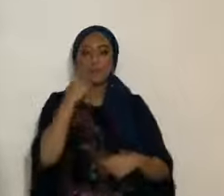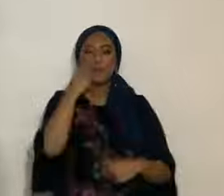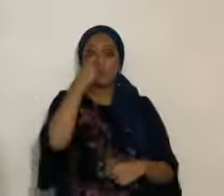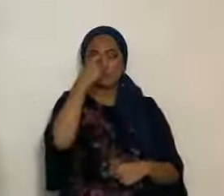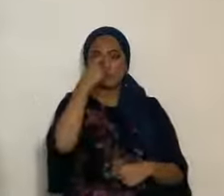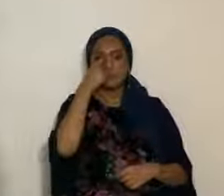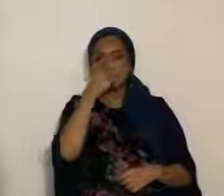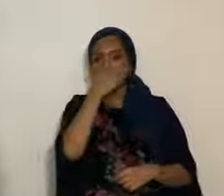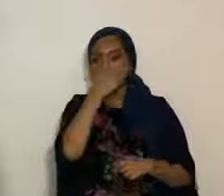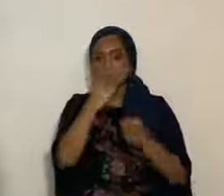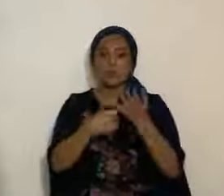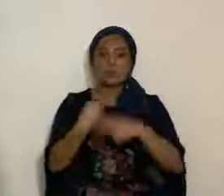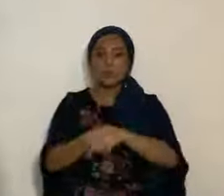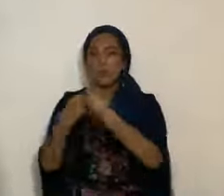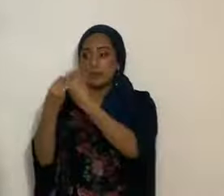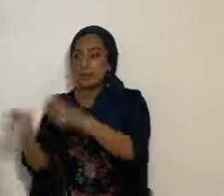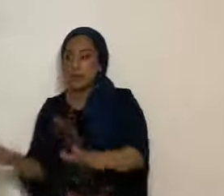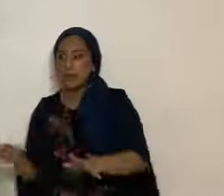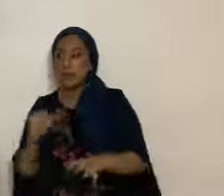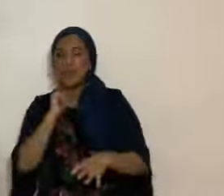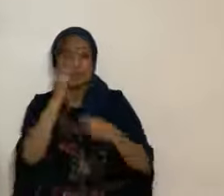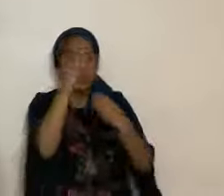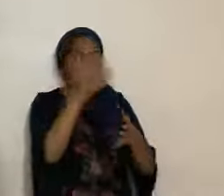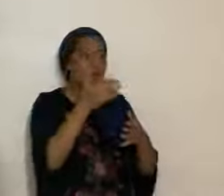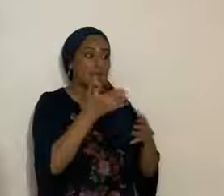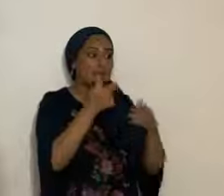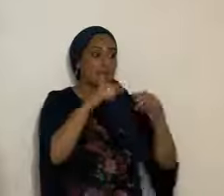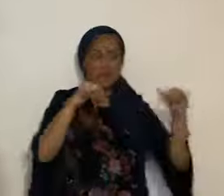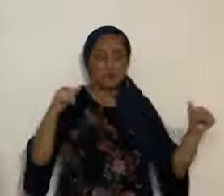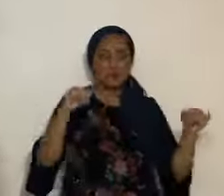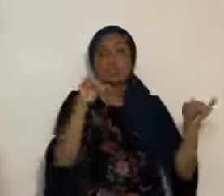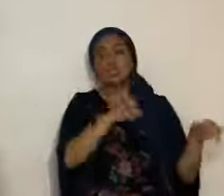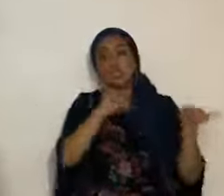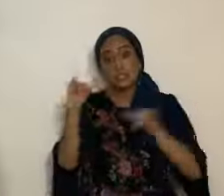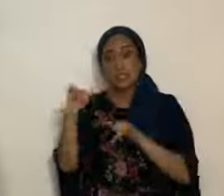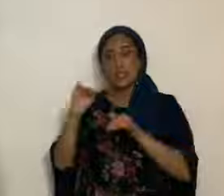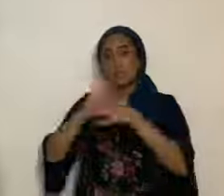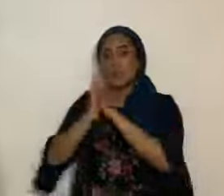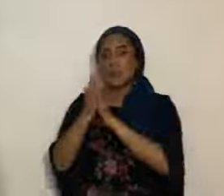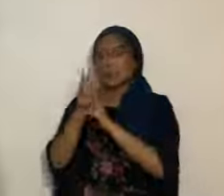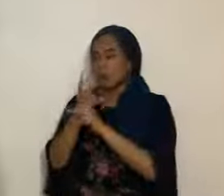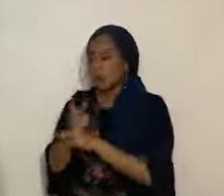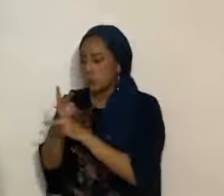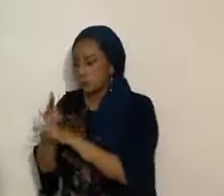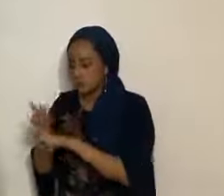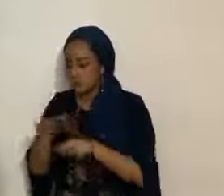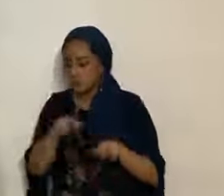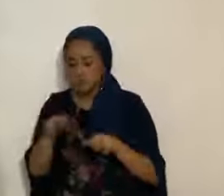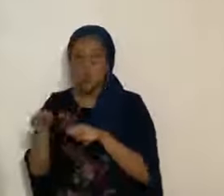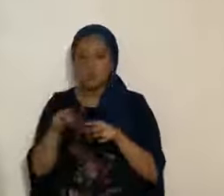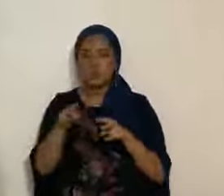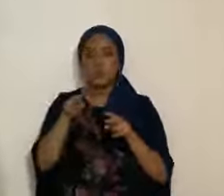las que no obedecían, de las que se perdían, así mismo ya iba a cuidar del pueblo de